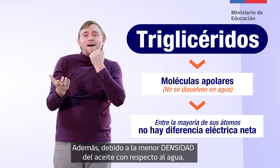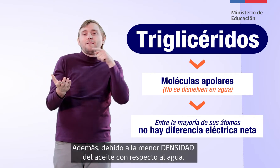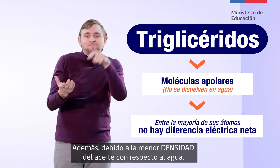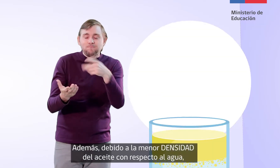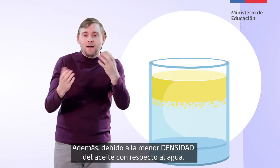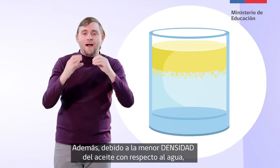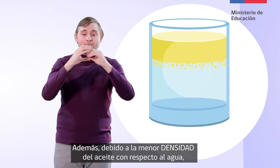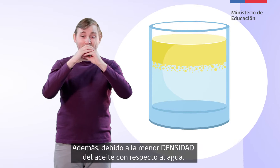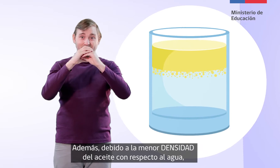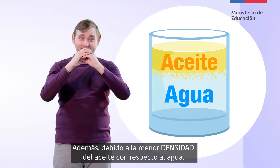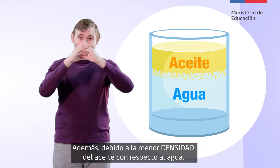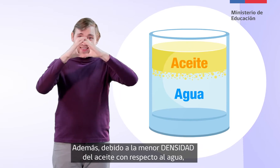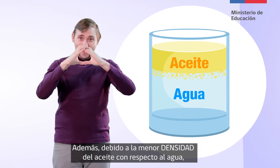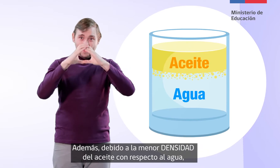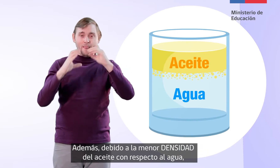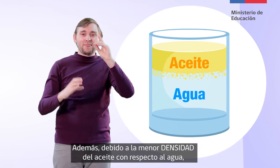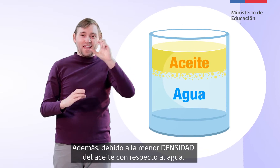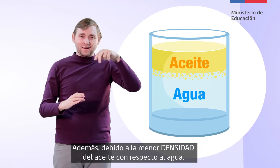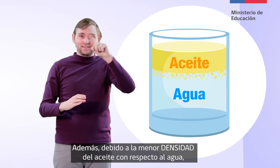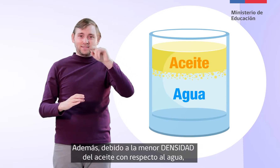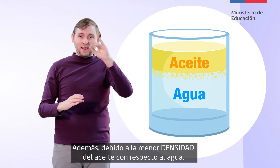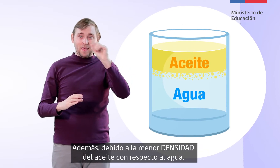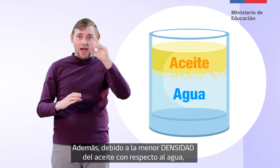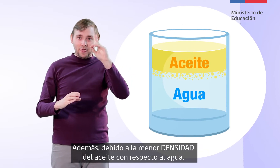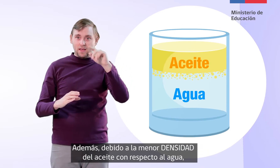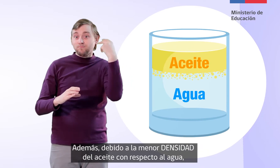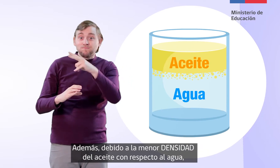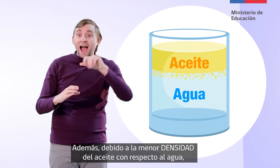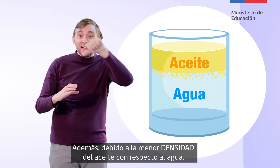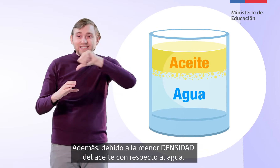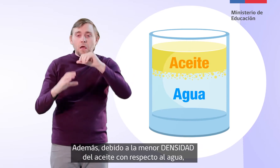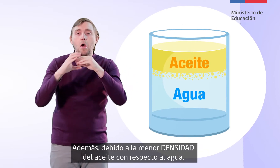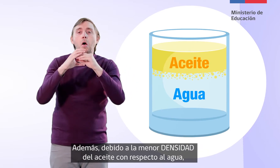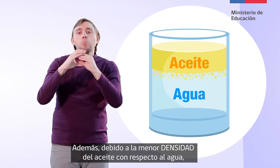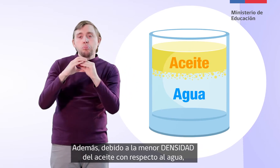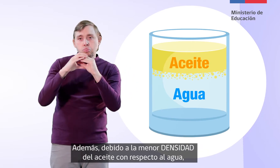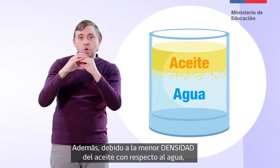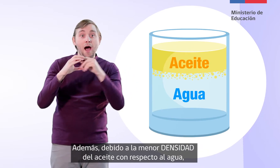Además, debido a la menor densidad del aceite con respecto al agua,